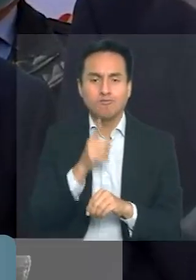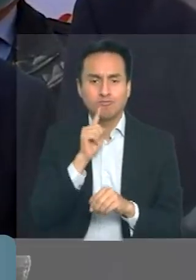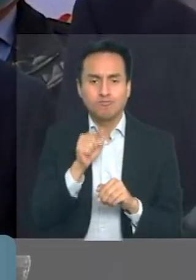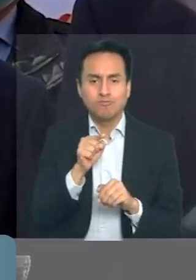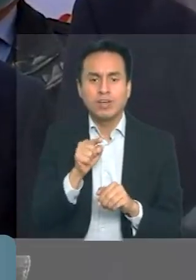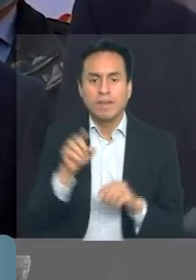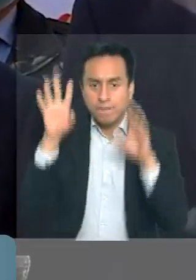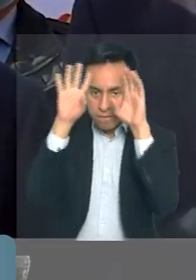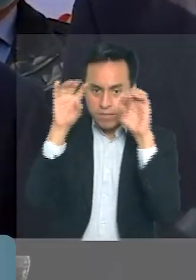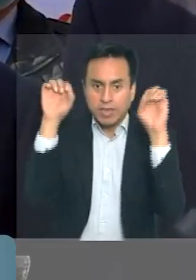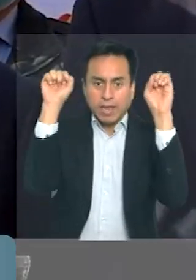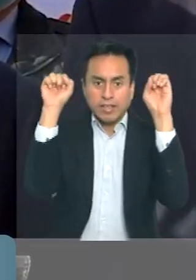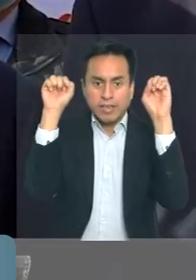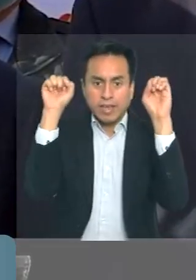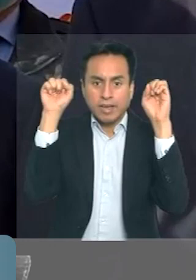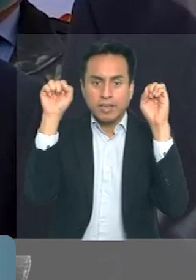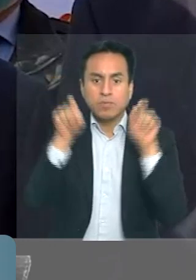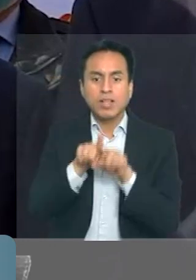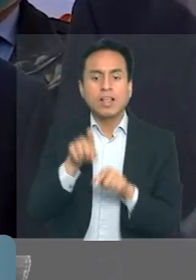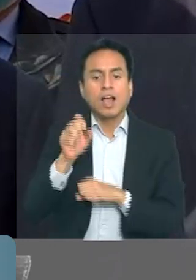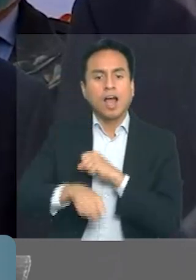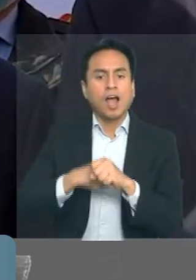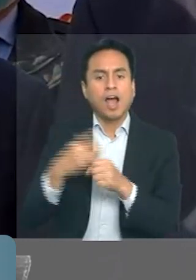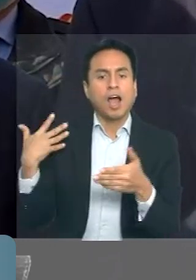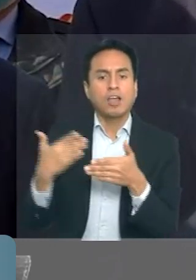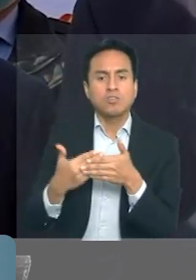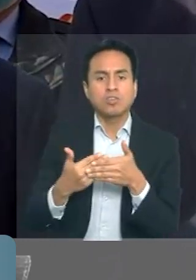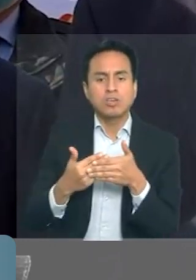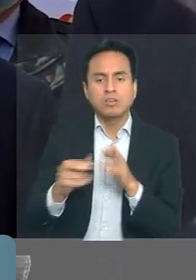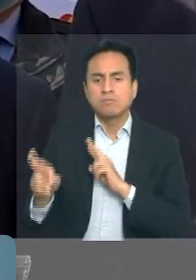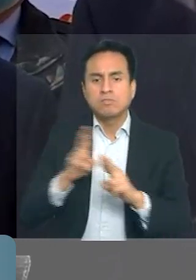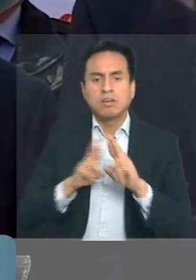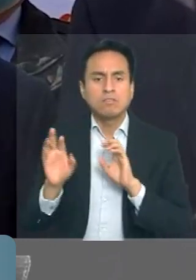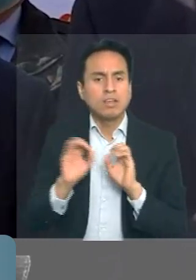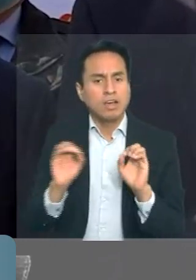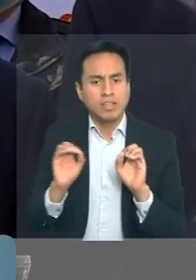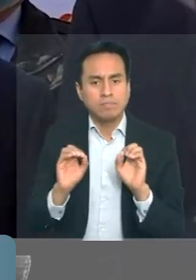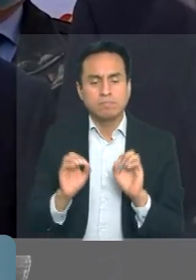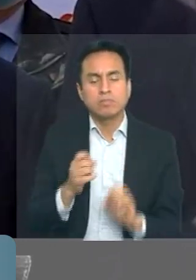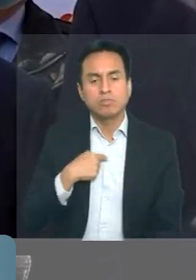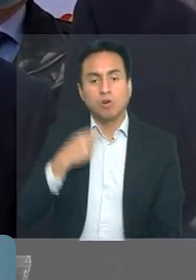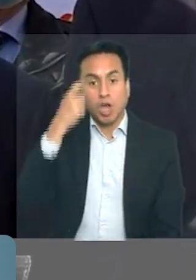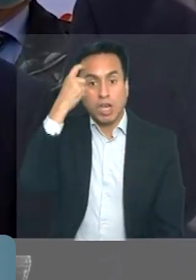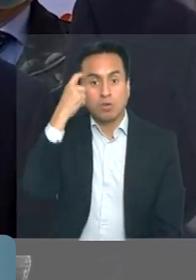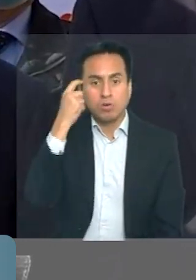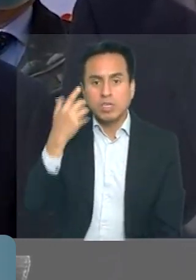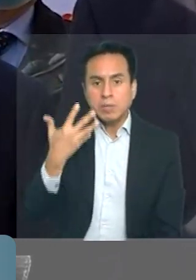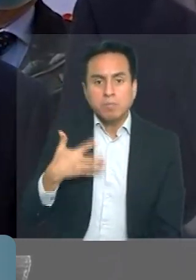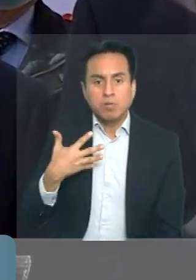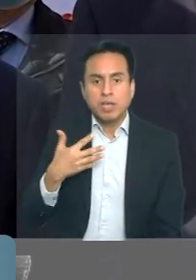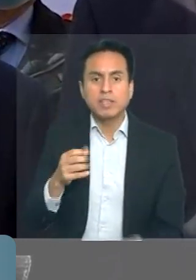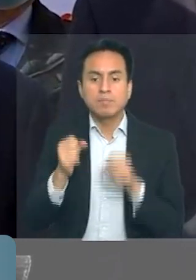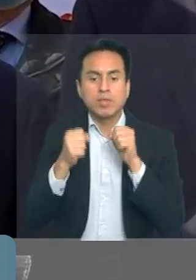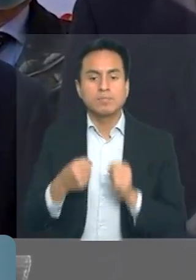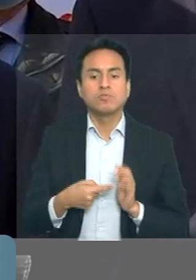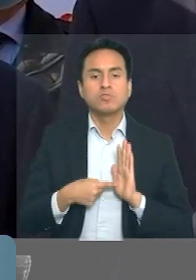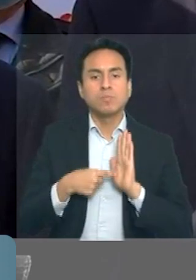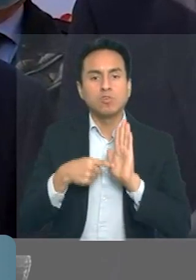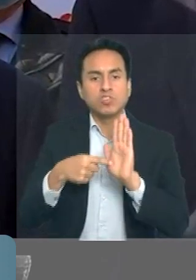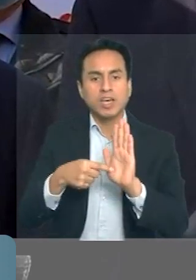la Fiscalía, al pasar de los años, no ha obtenido mayores resultados. Creo que es importante poder